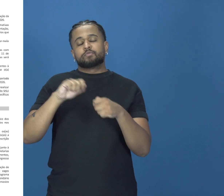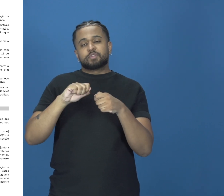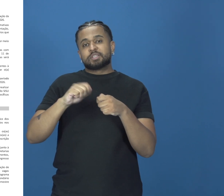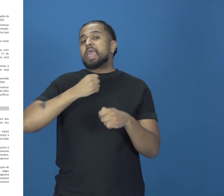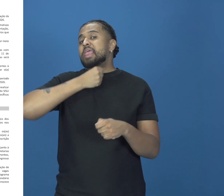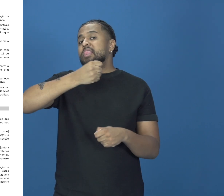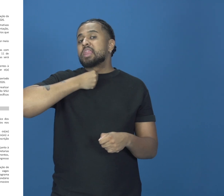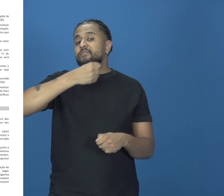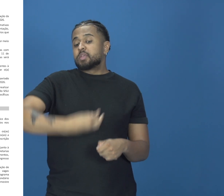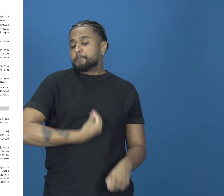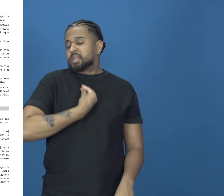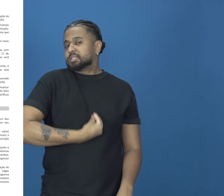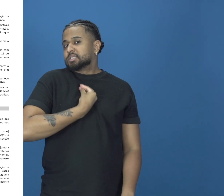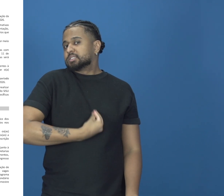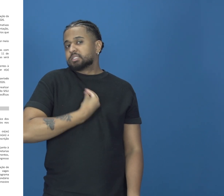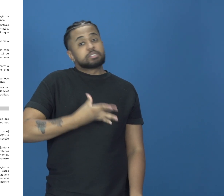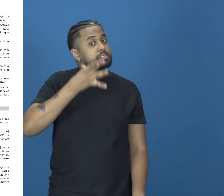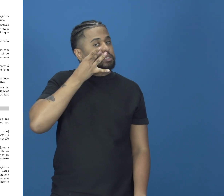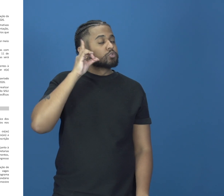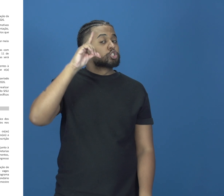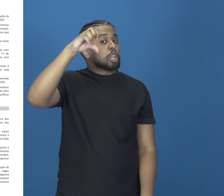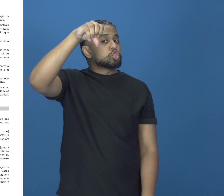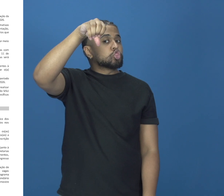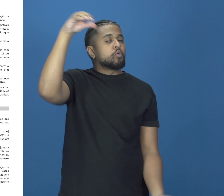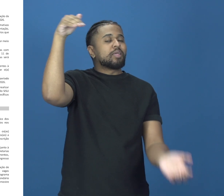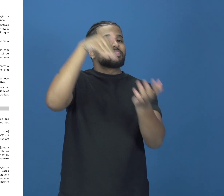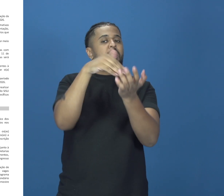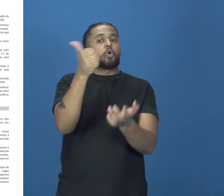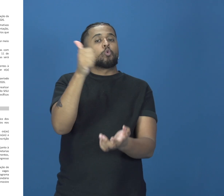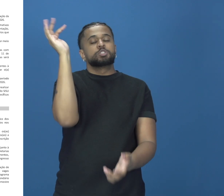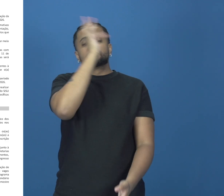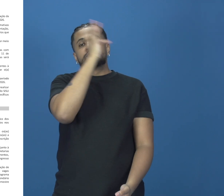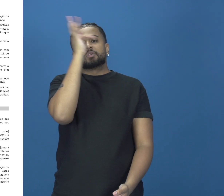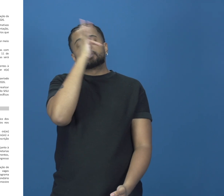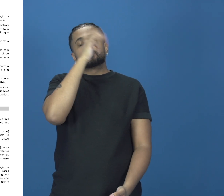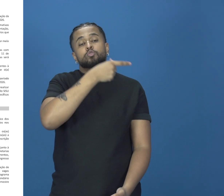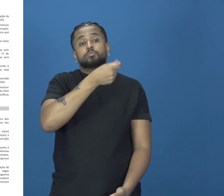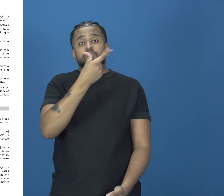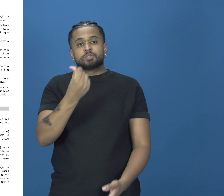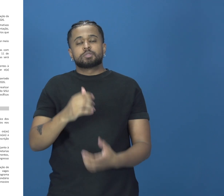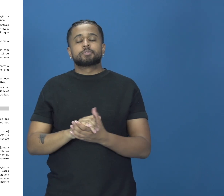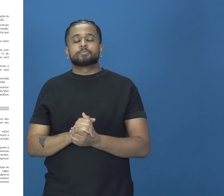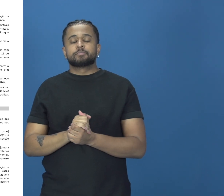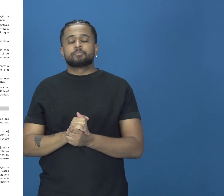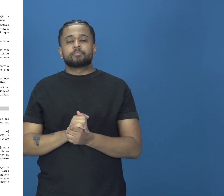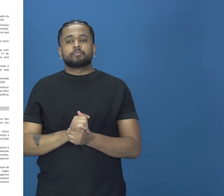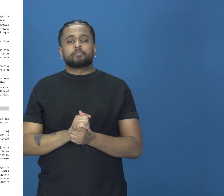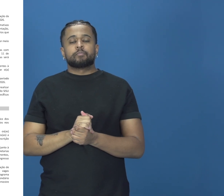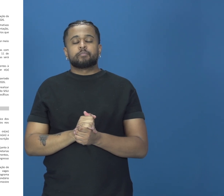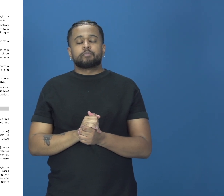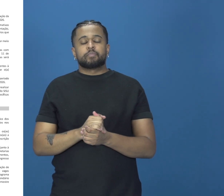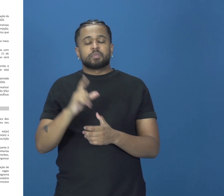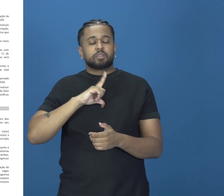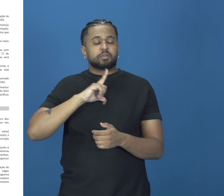realizadas entrevistas presenciais entre os dias 9 a 11 de fevereiro de 2026. O